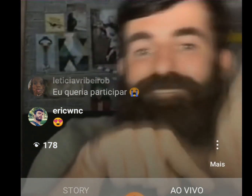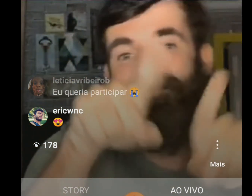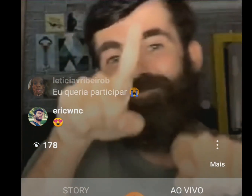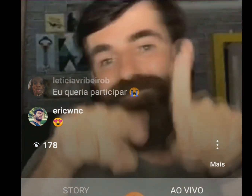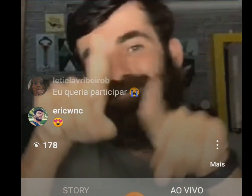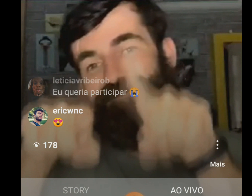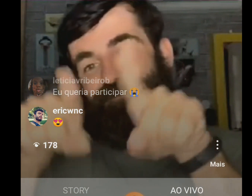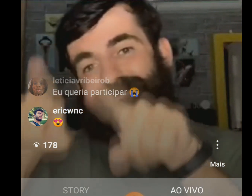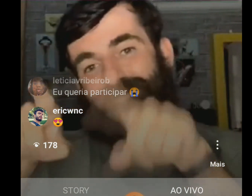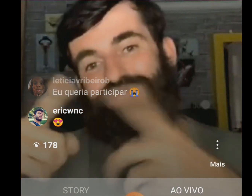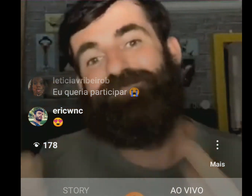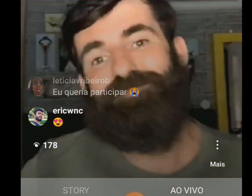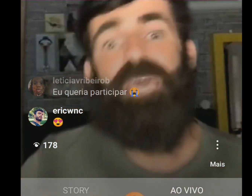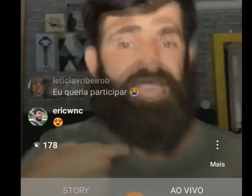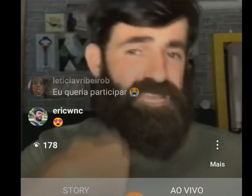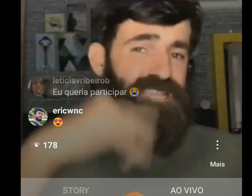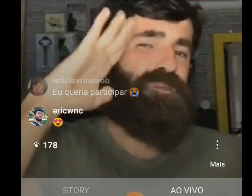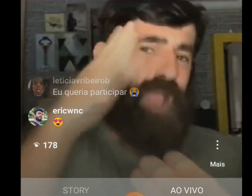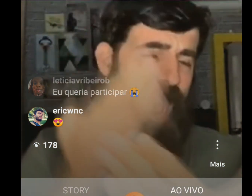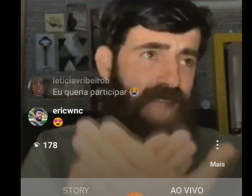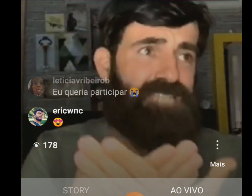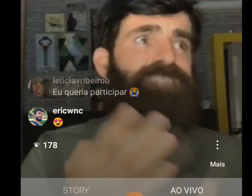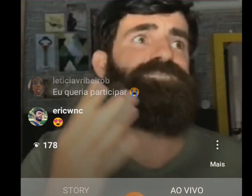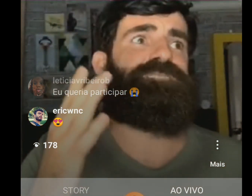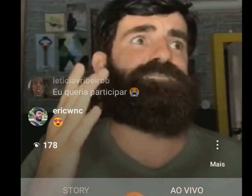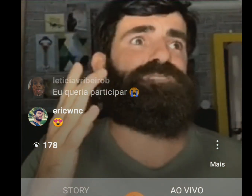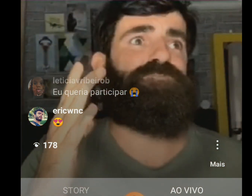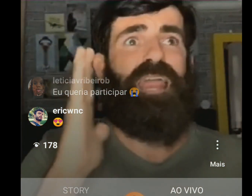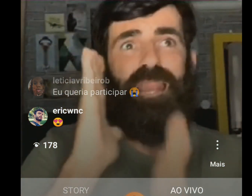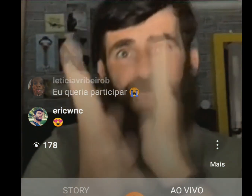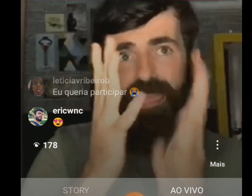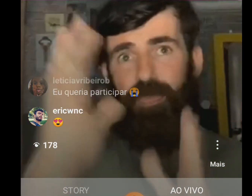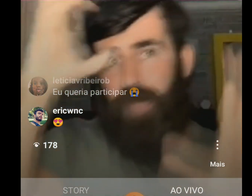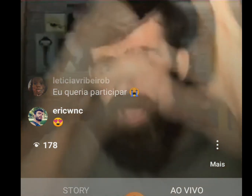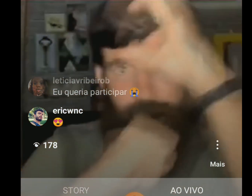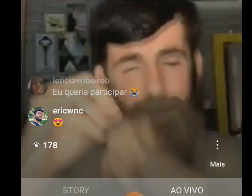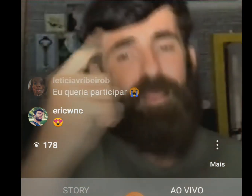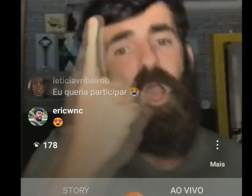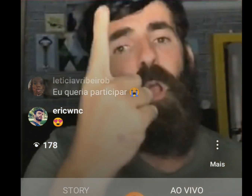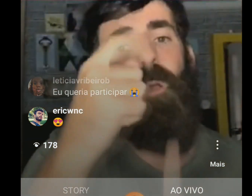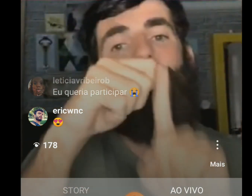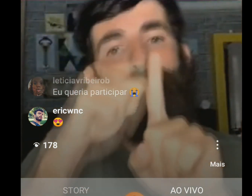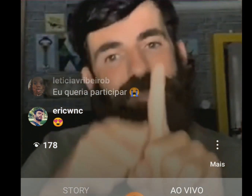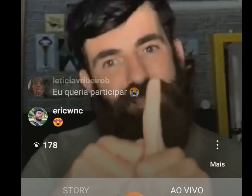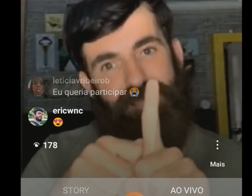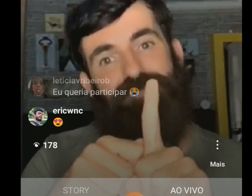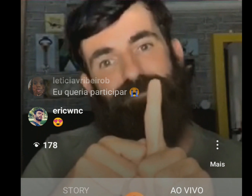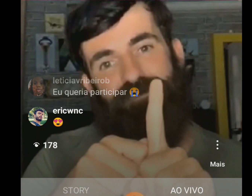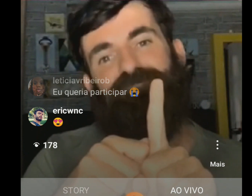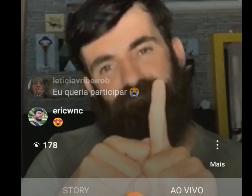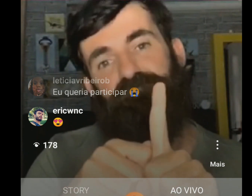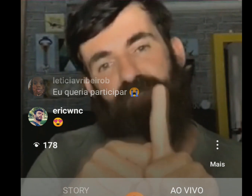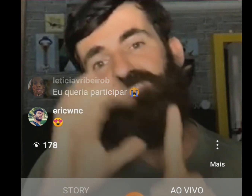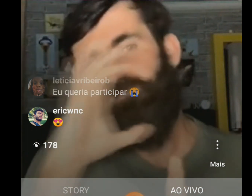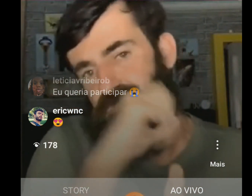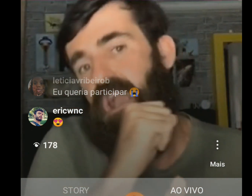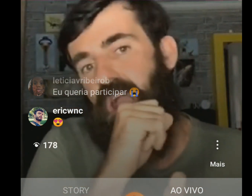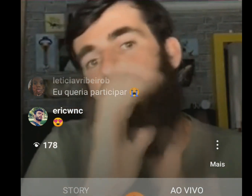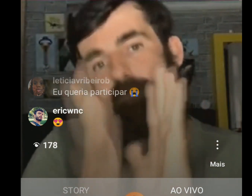né? Mas eu acredito que uma pessoa consegue aprender Libras bem com 1 mês, mais ou menos, depende,